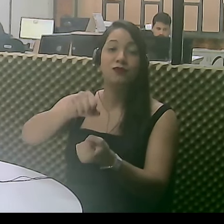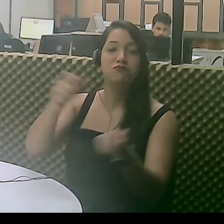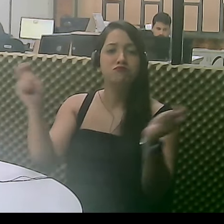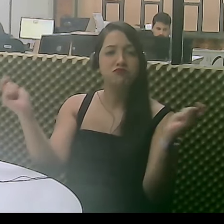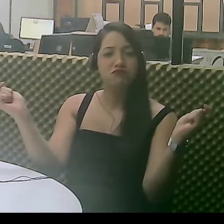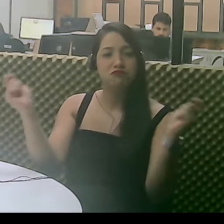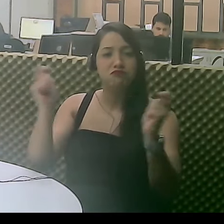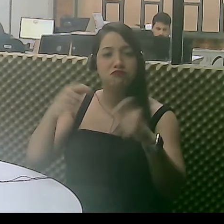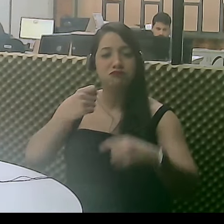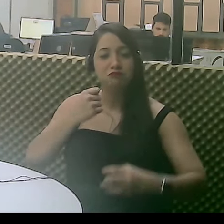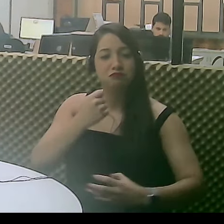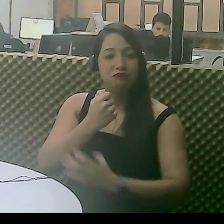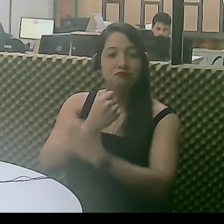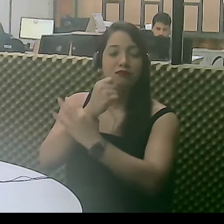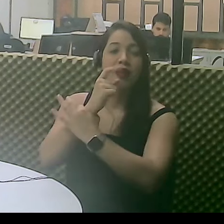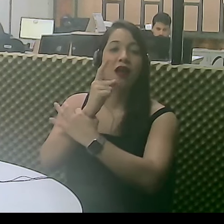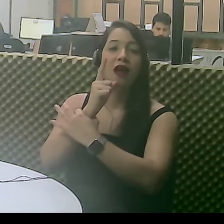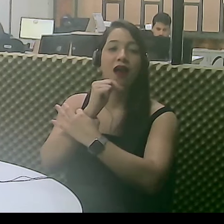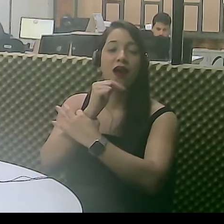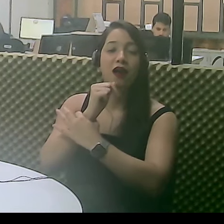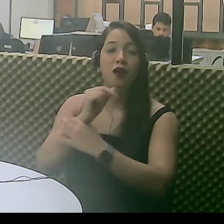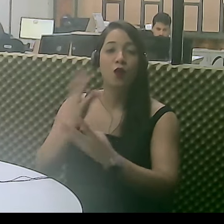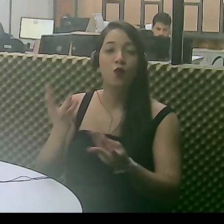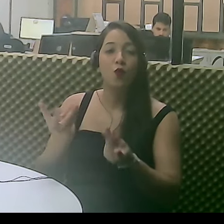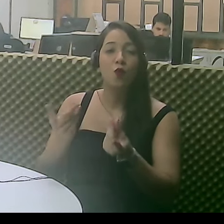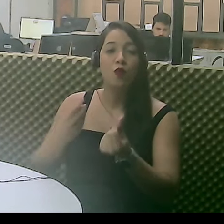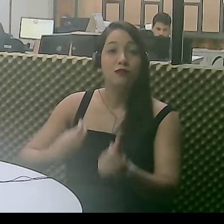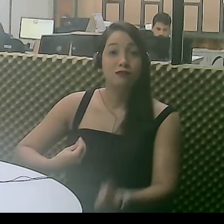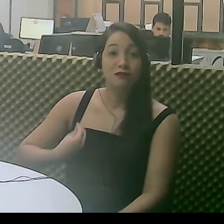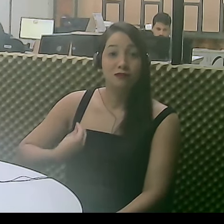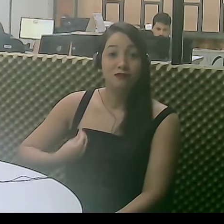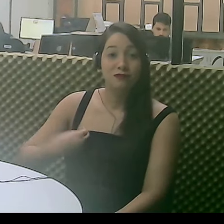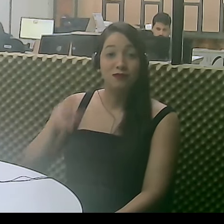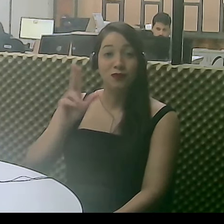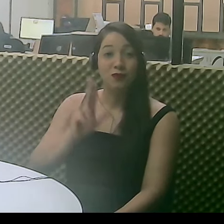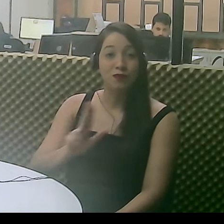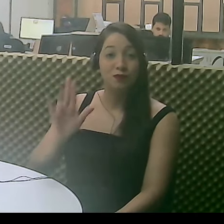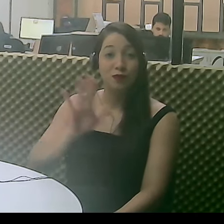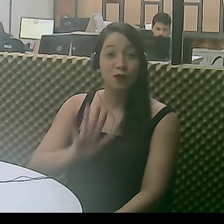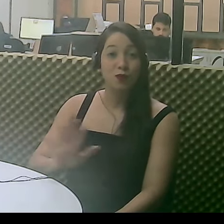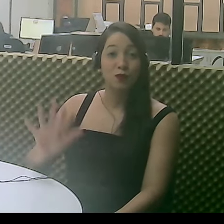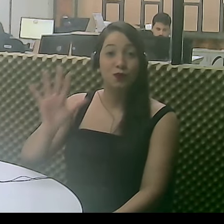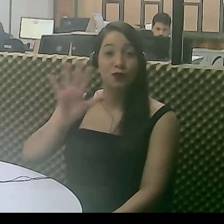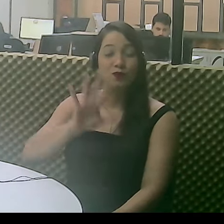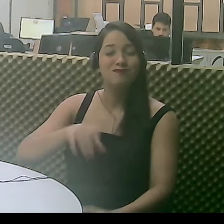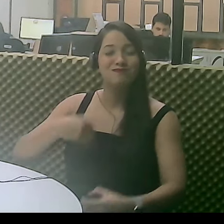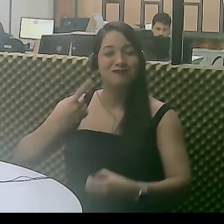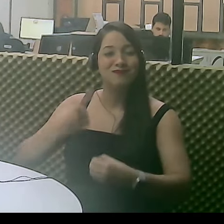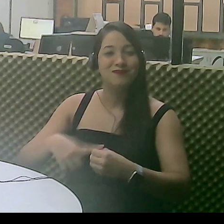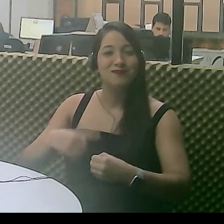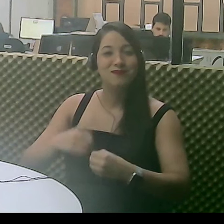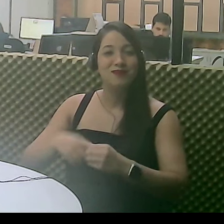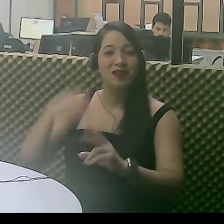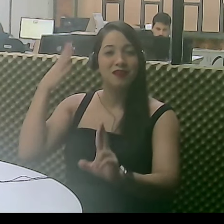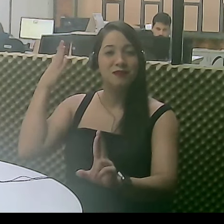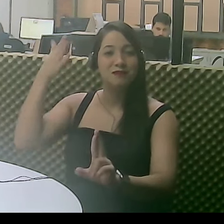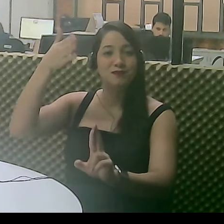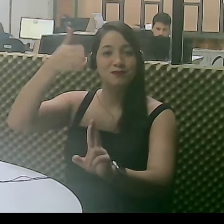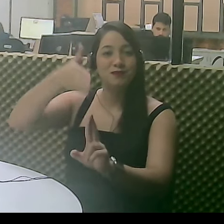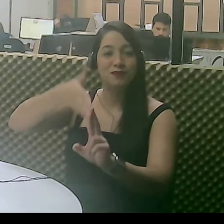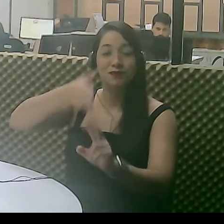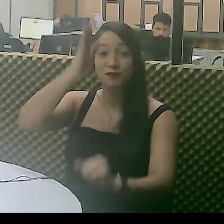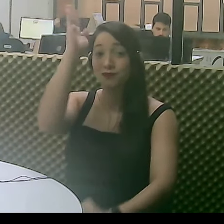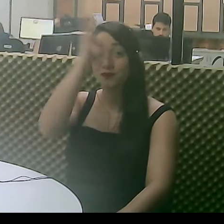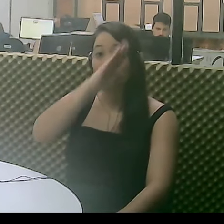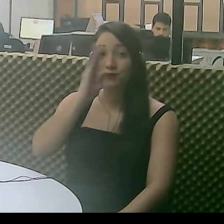garantia de segurança hídrica e qualidade de vida aos moradores de Uberlândia com isso a cidade segue como referência Nacional